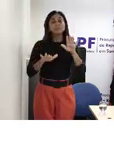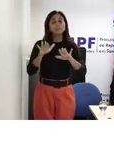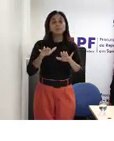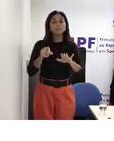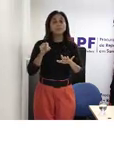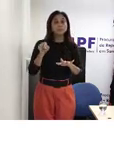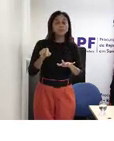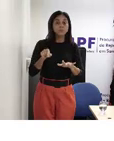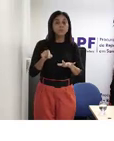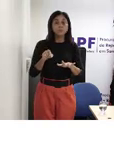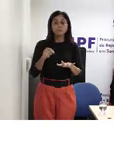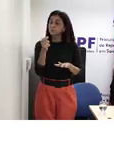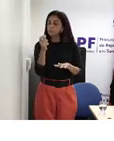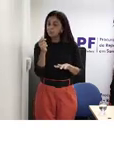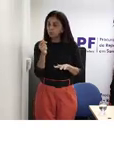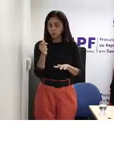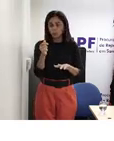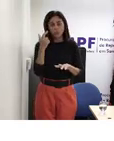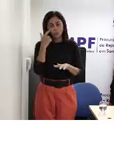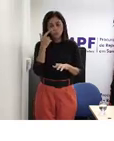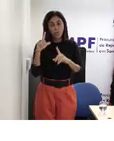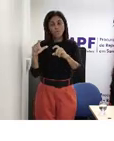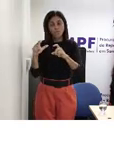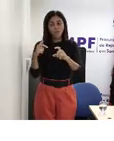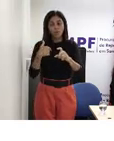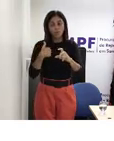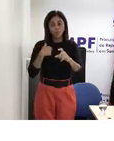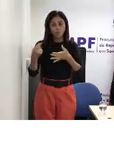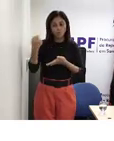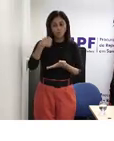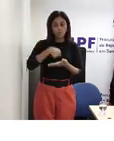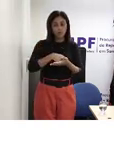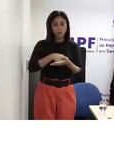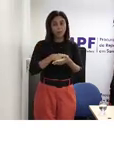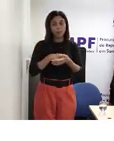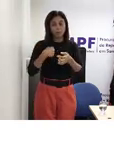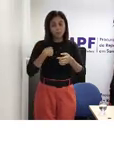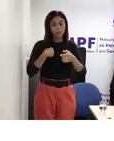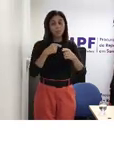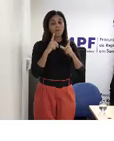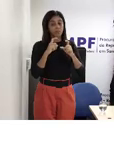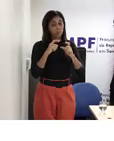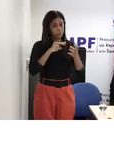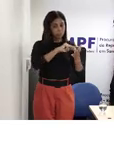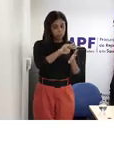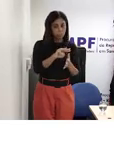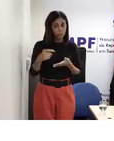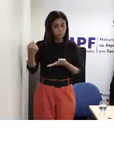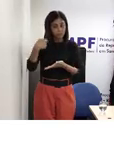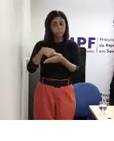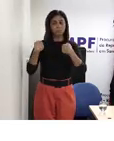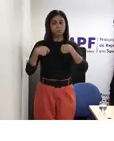criminosos exigem dinheiro ou ameaçam familiares em troca da não divulgação de conteúdos sensíveis